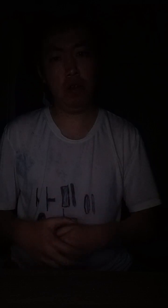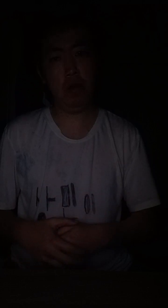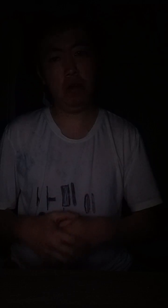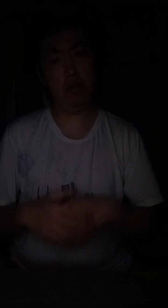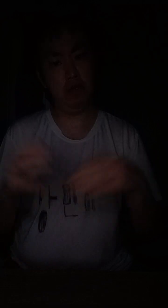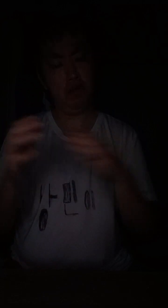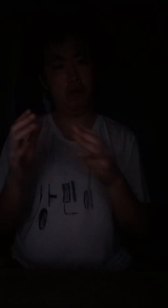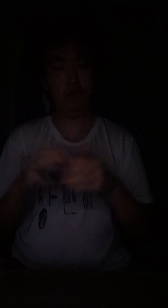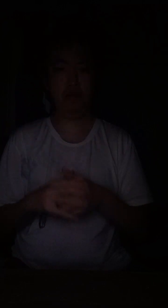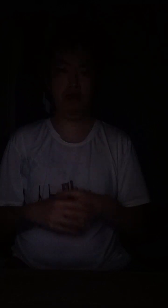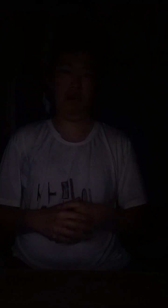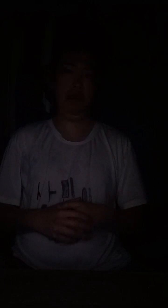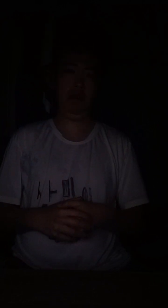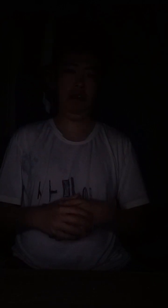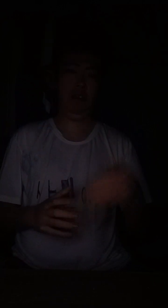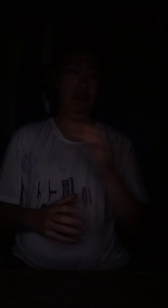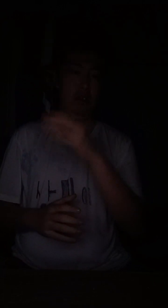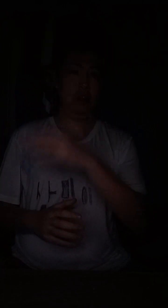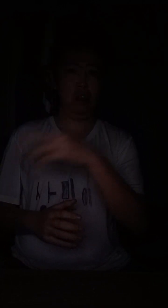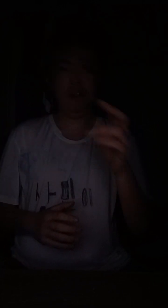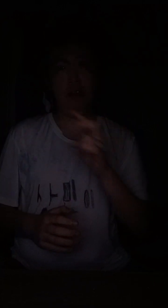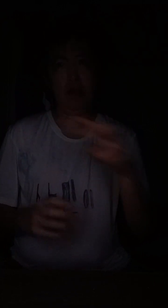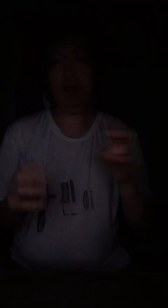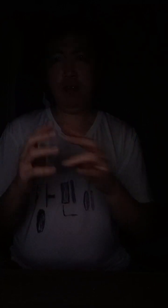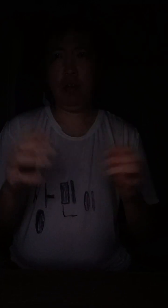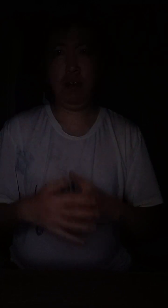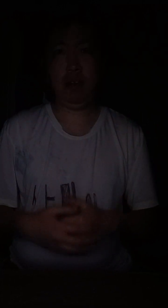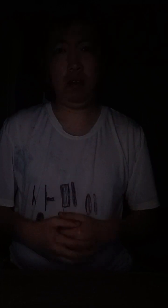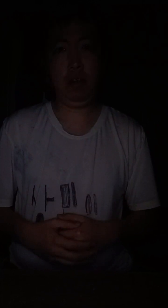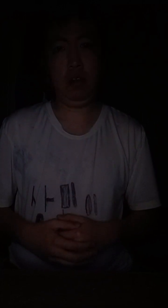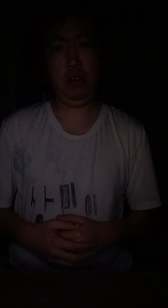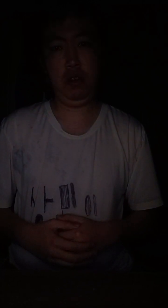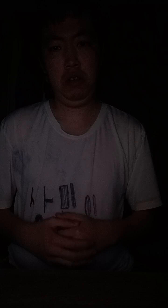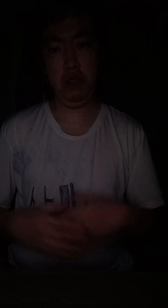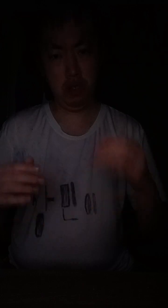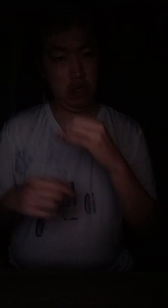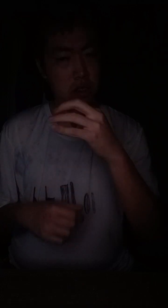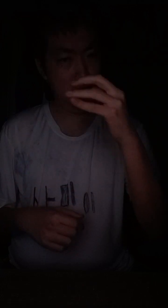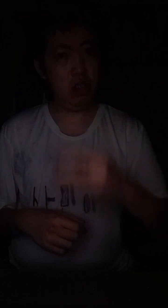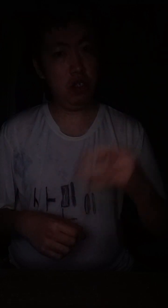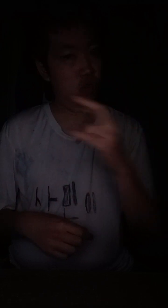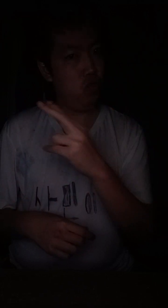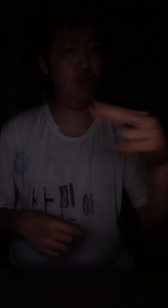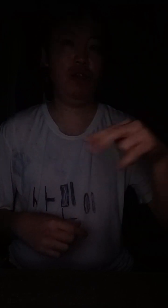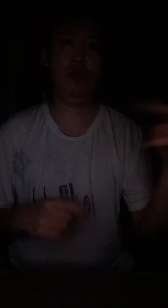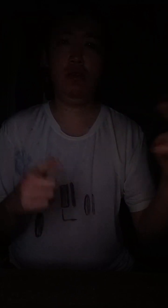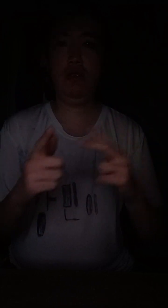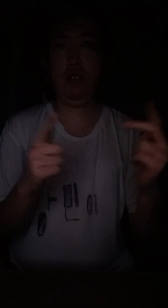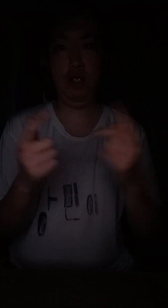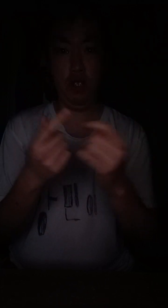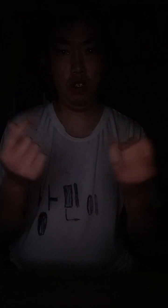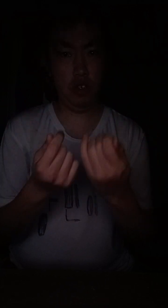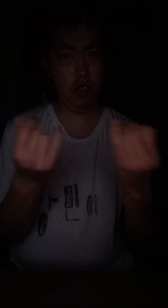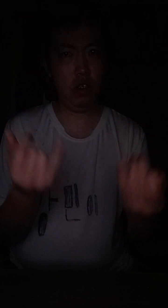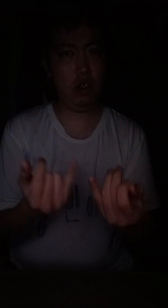10년간 주정차 위반 과태료를 9번이나 부과받았습니다. 그 이전에는 또 다른 불법 주정차 과태료를 6개월